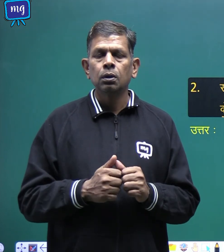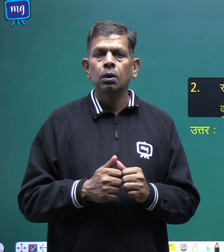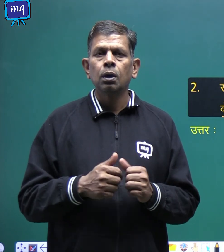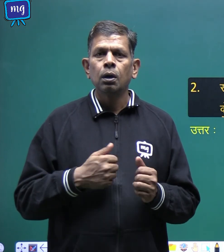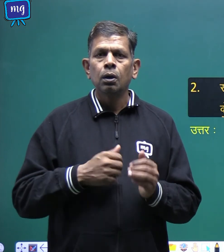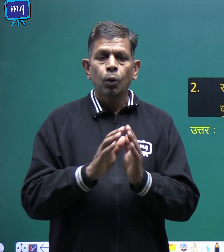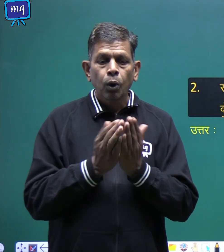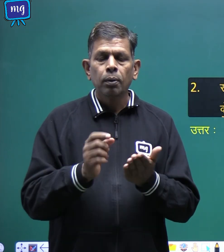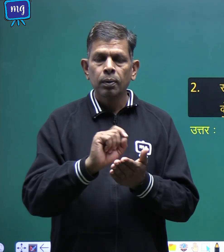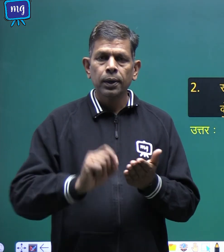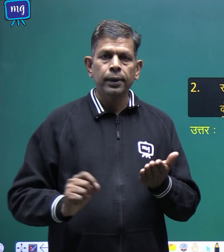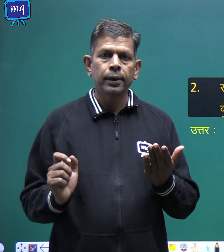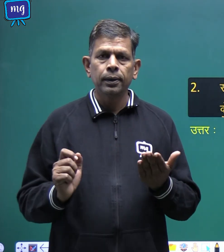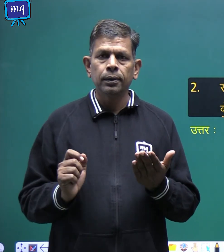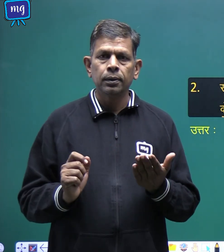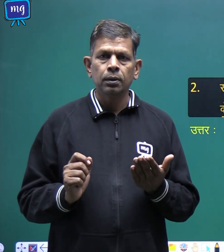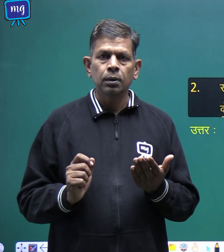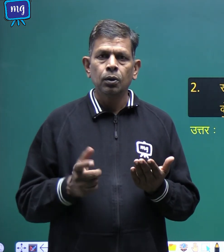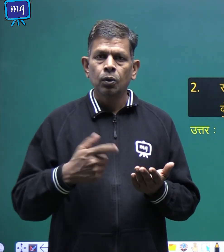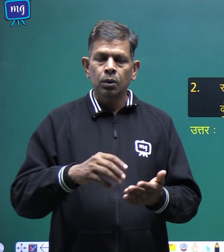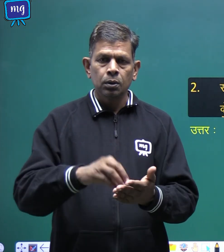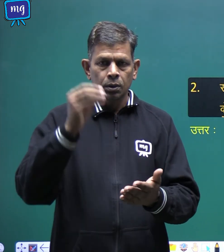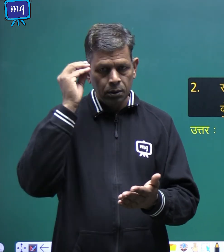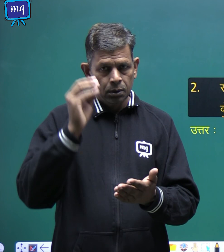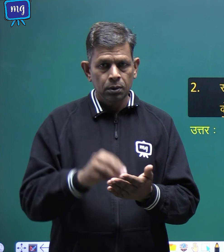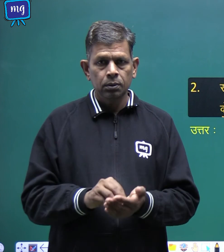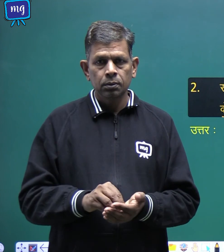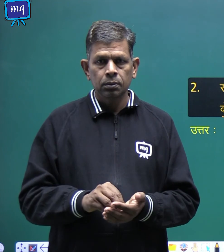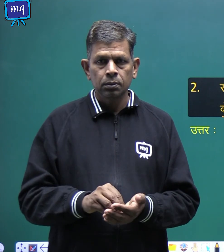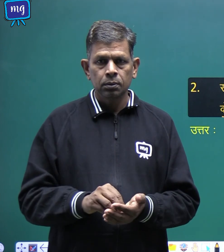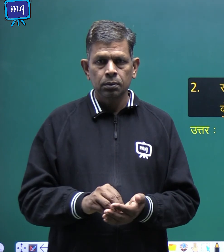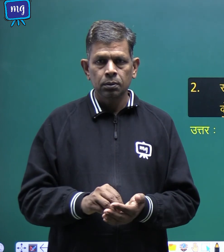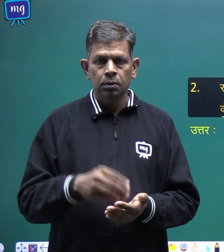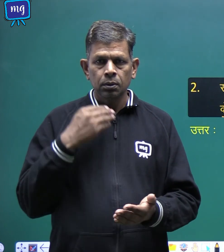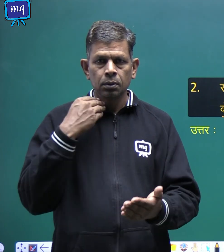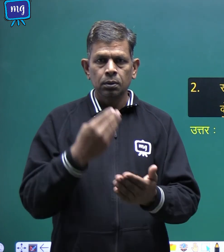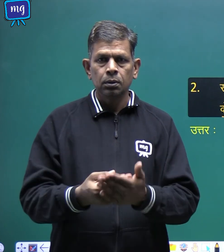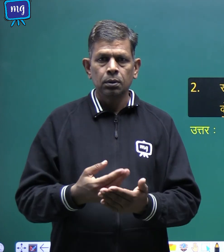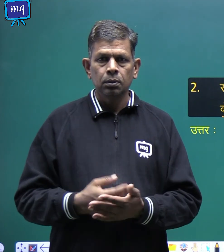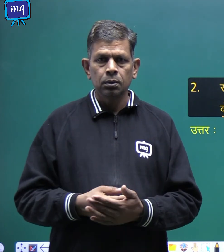कॉपी में लिखना और याद करना। धन्यवाद।